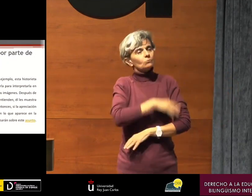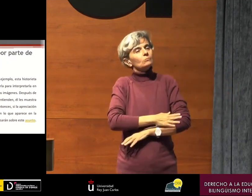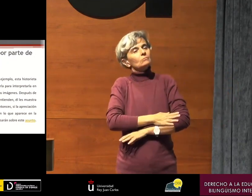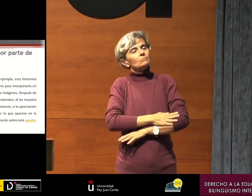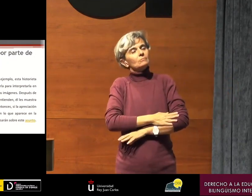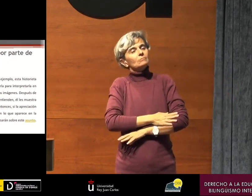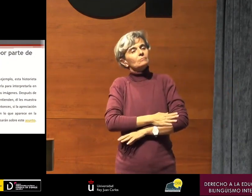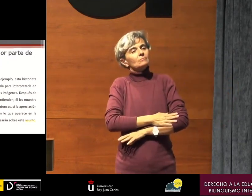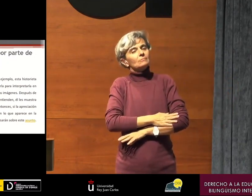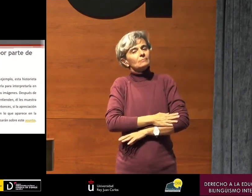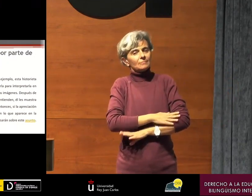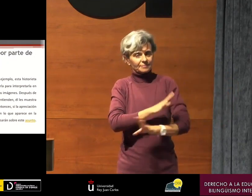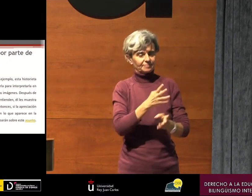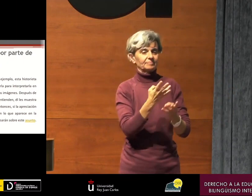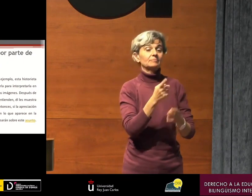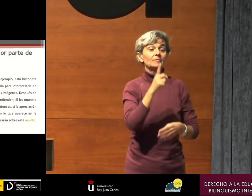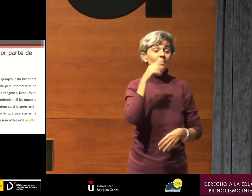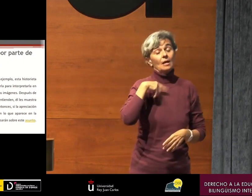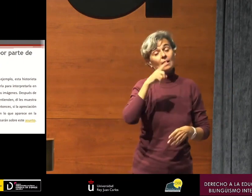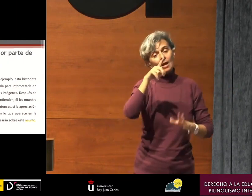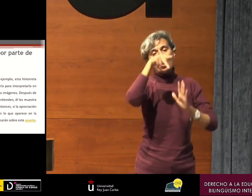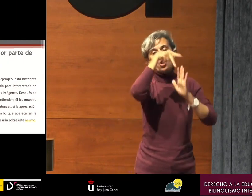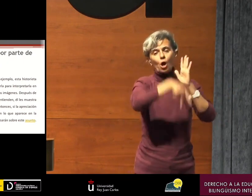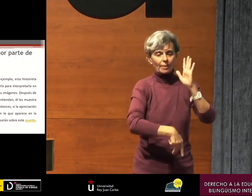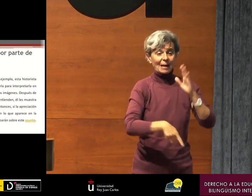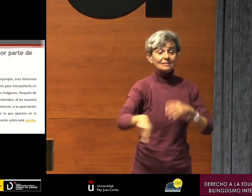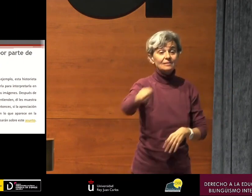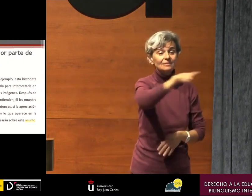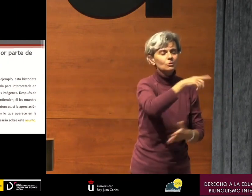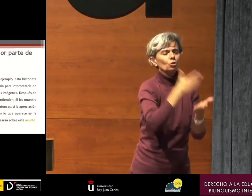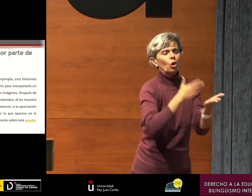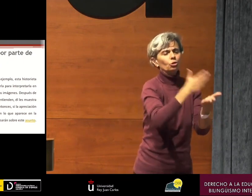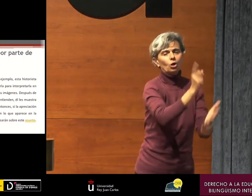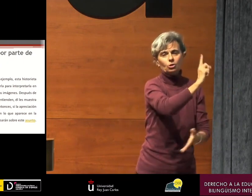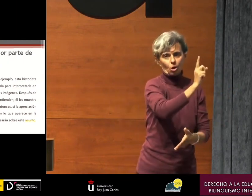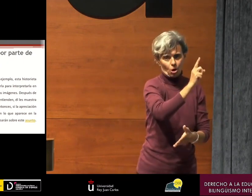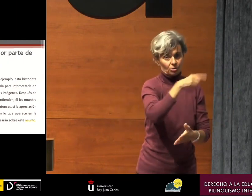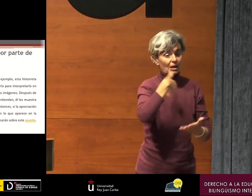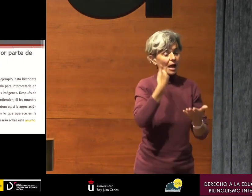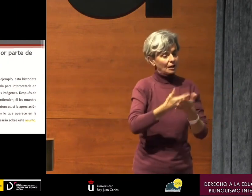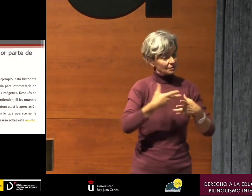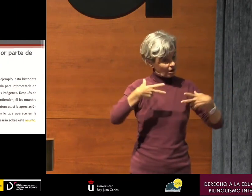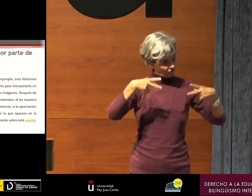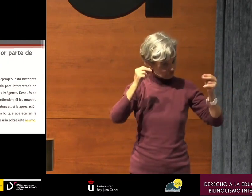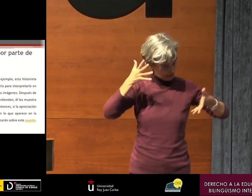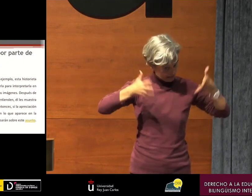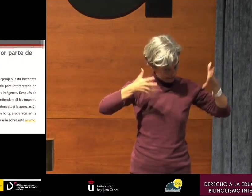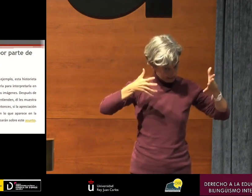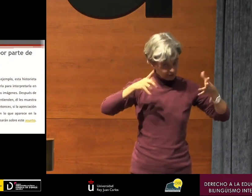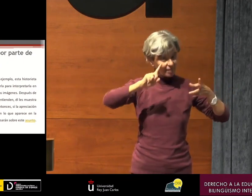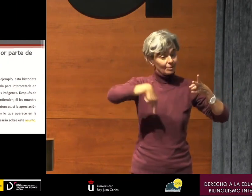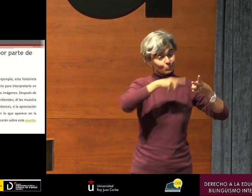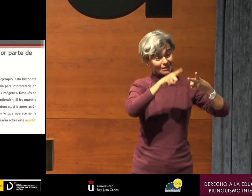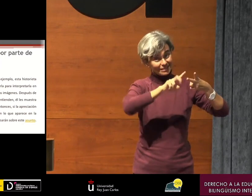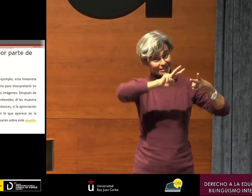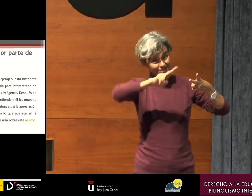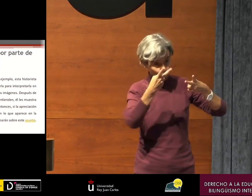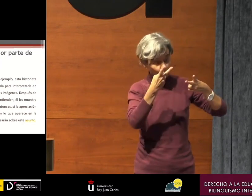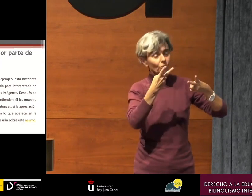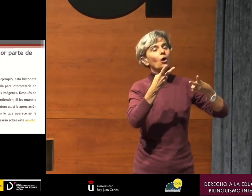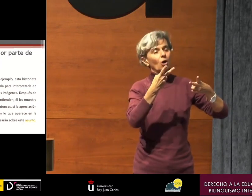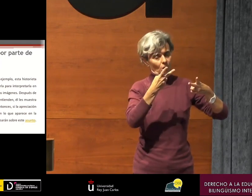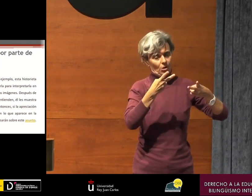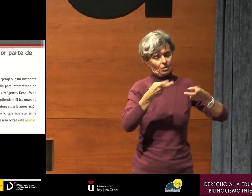signárselo. El profesor no puede decir nada. En primer lugar, hay que establecer las normas